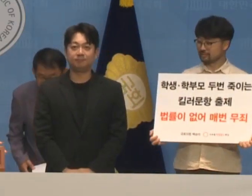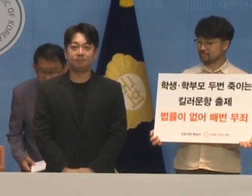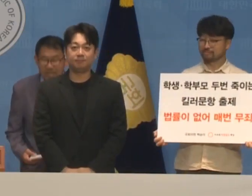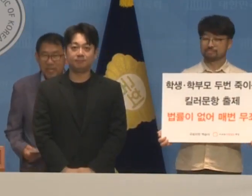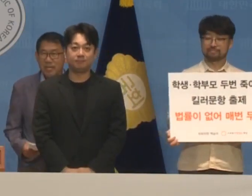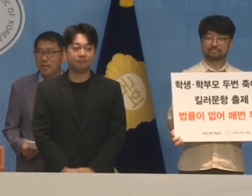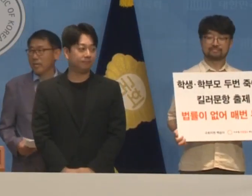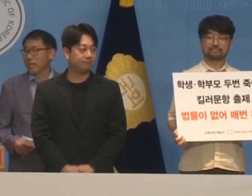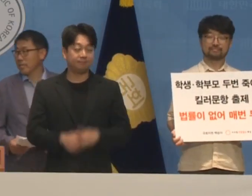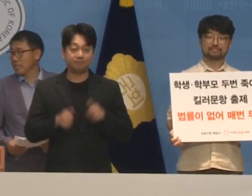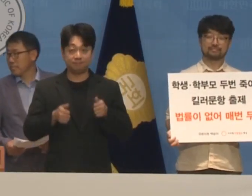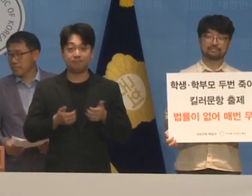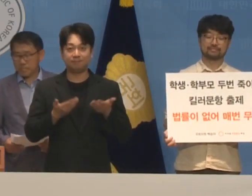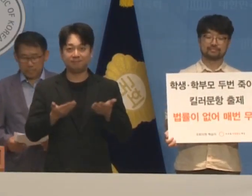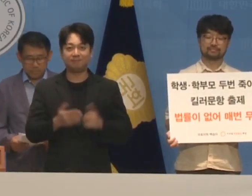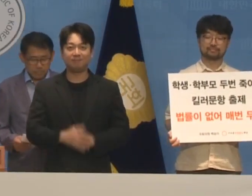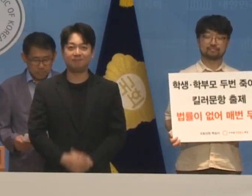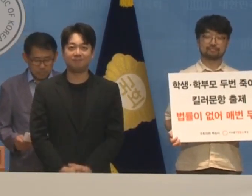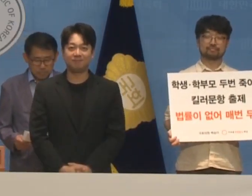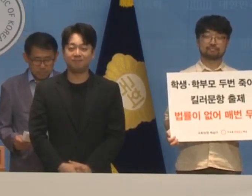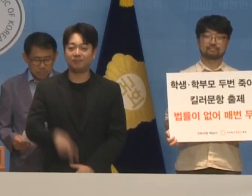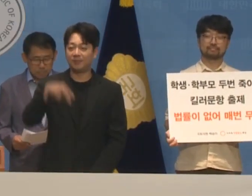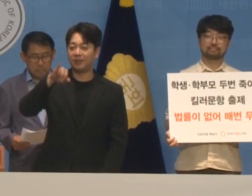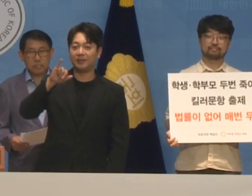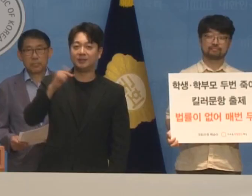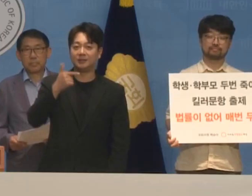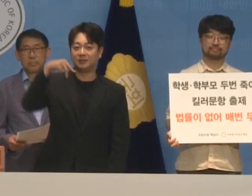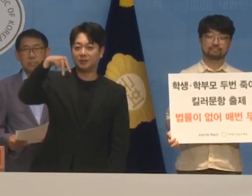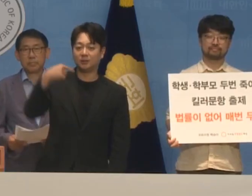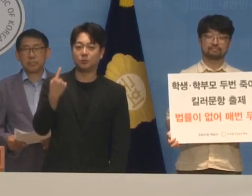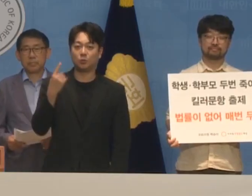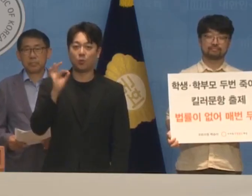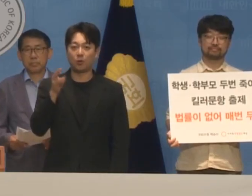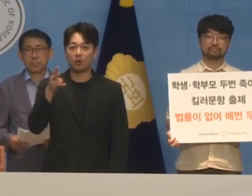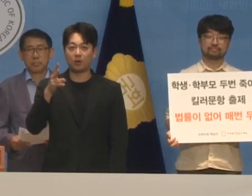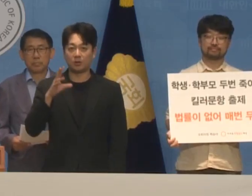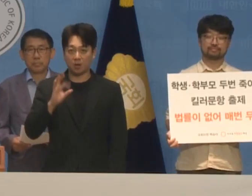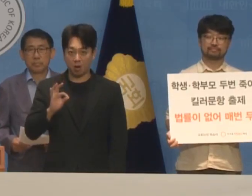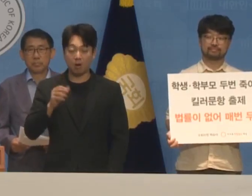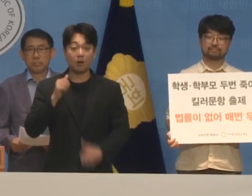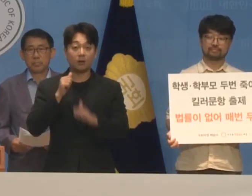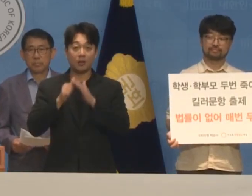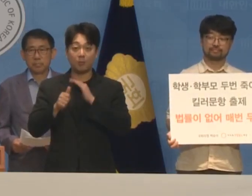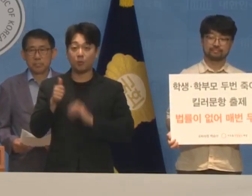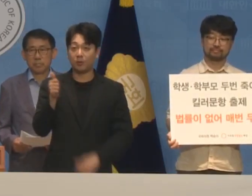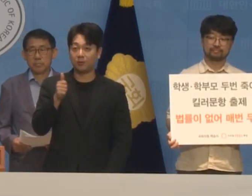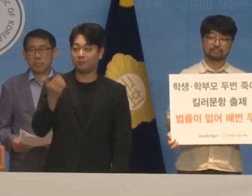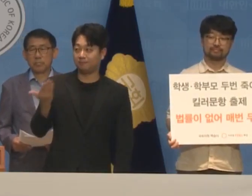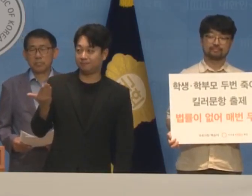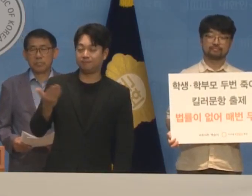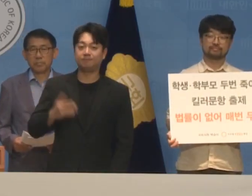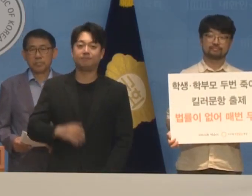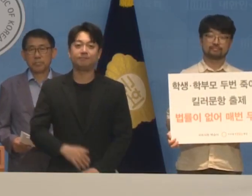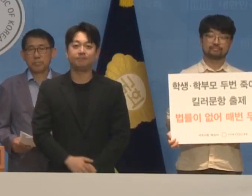잠깐, 네, 인사해 주시겠어요? 자, 신소영 사교육 걱정 없는 세상 공동대표님 참석하셨습니다.